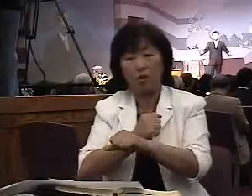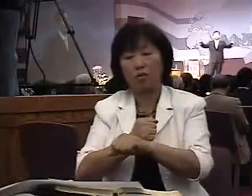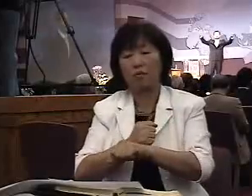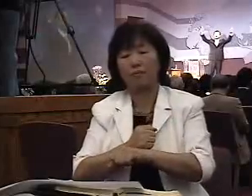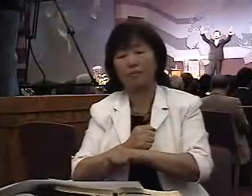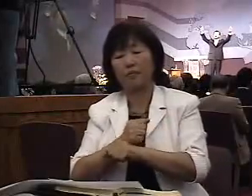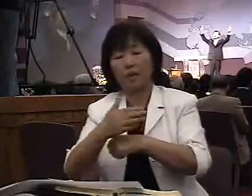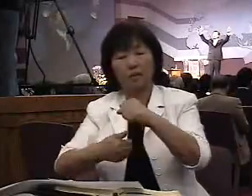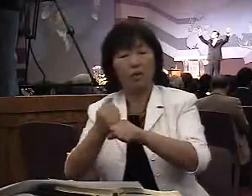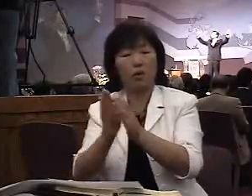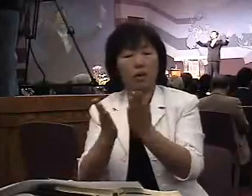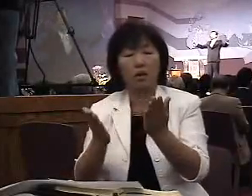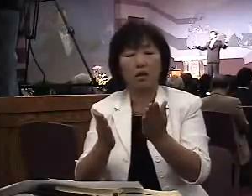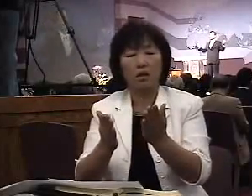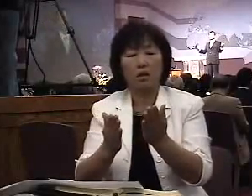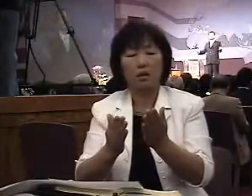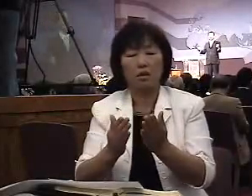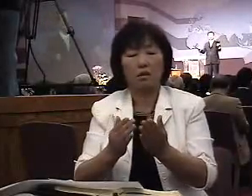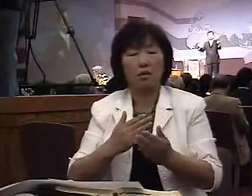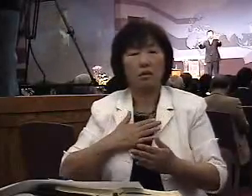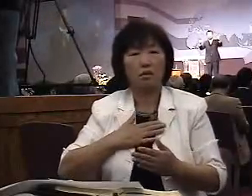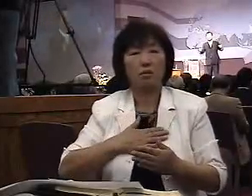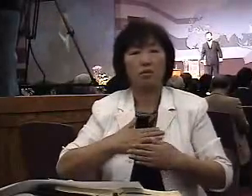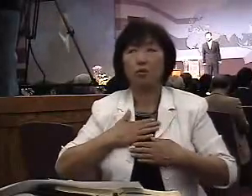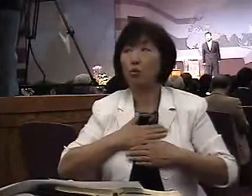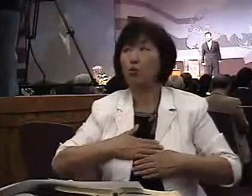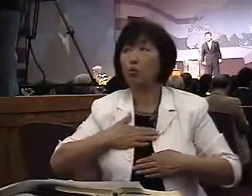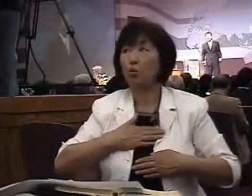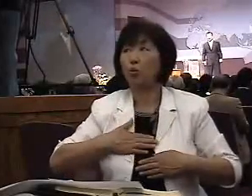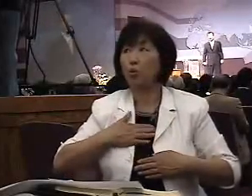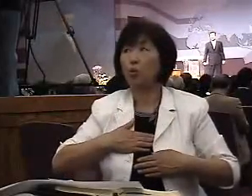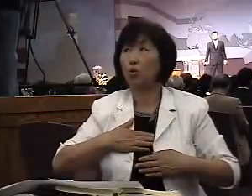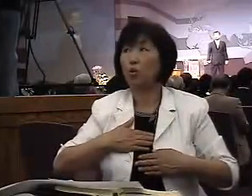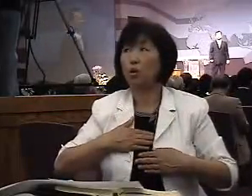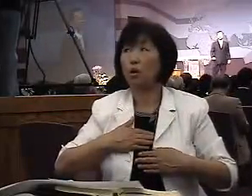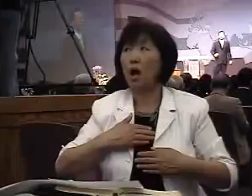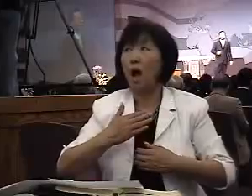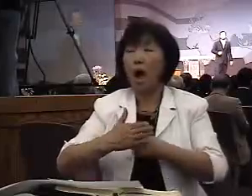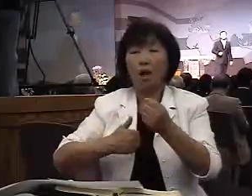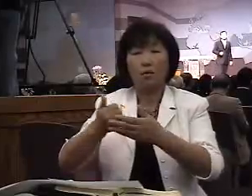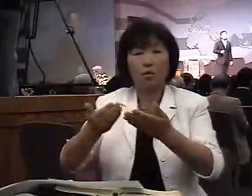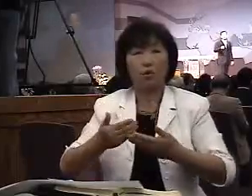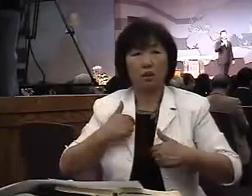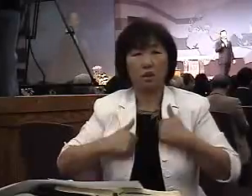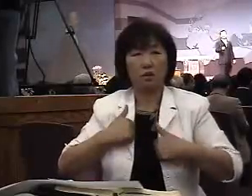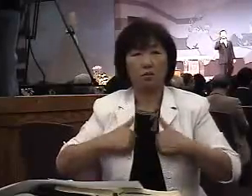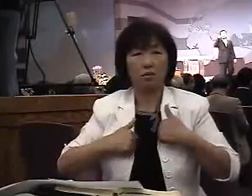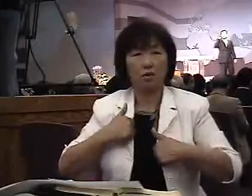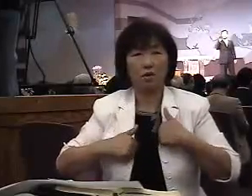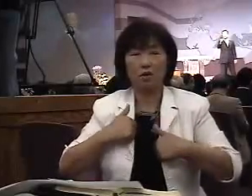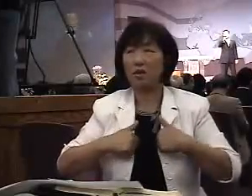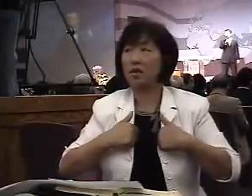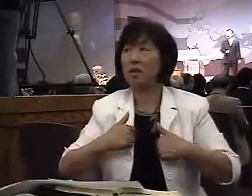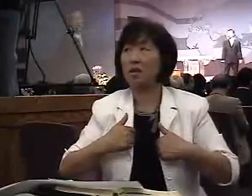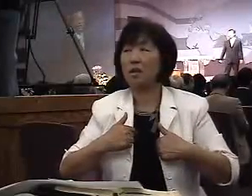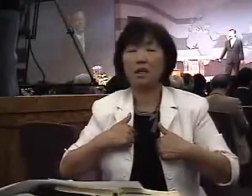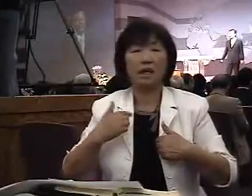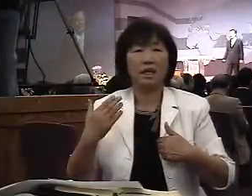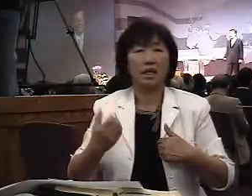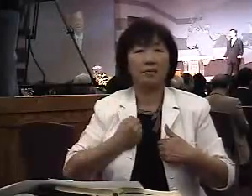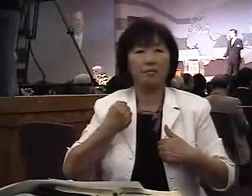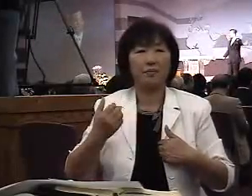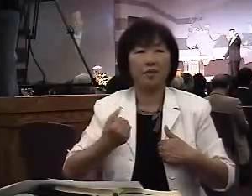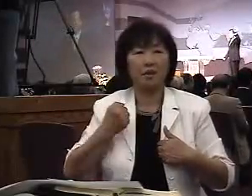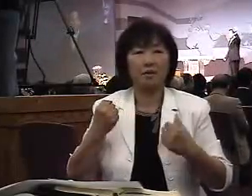보니까 The joy of the Lord is my strength라고 나옵니다. 하나님이 주시는 기쁨은 내 힘이라고